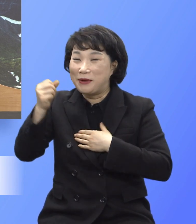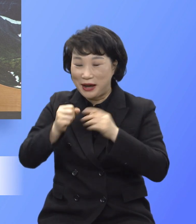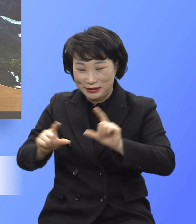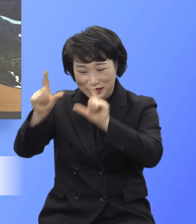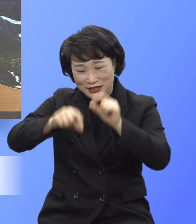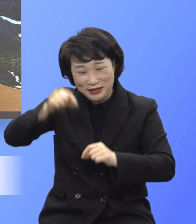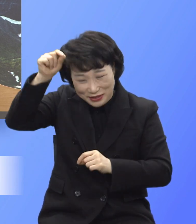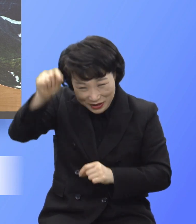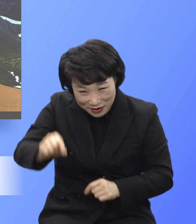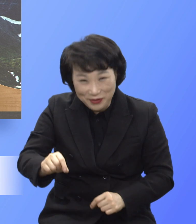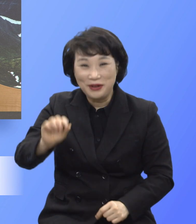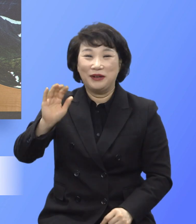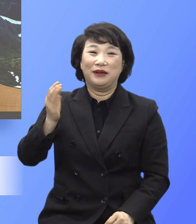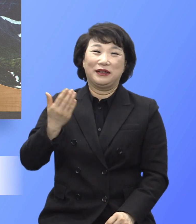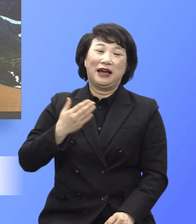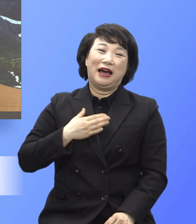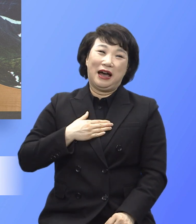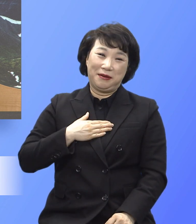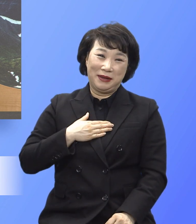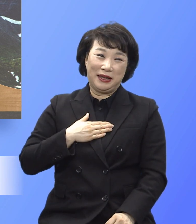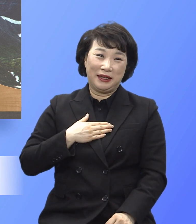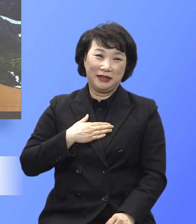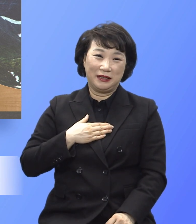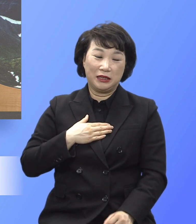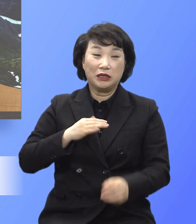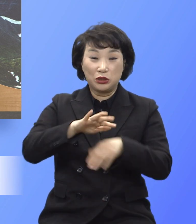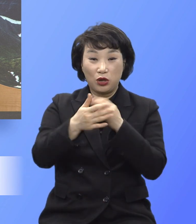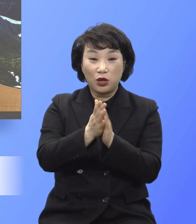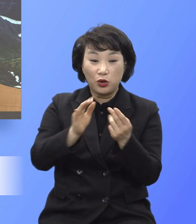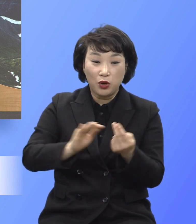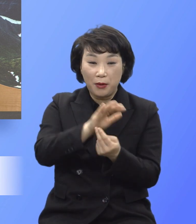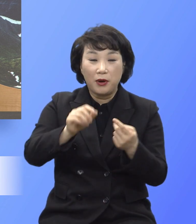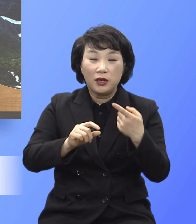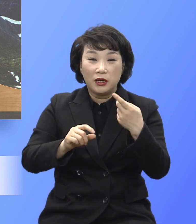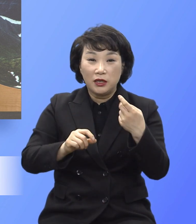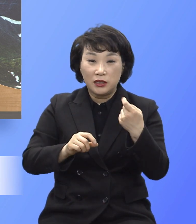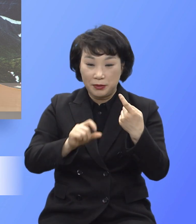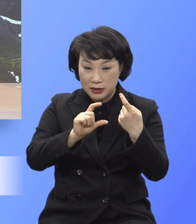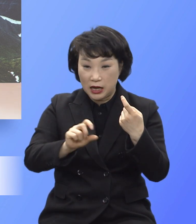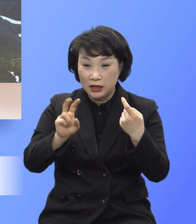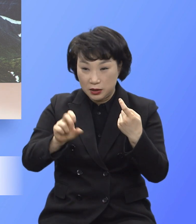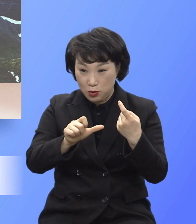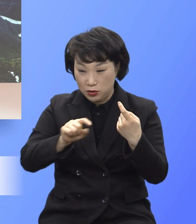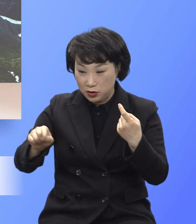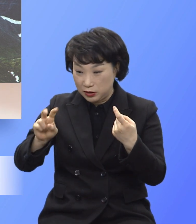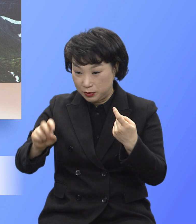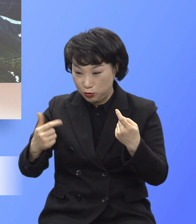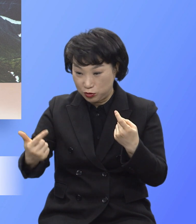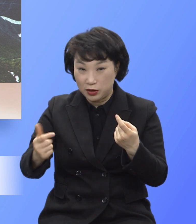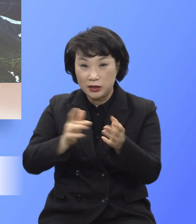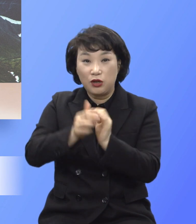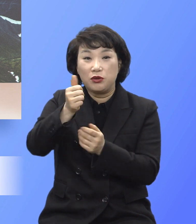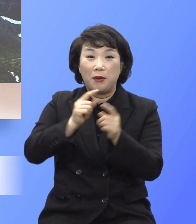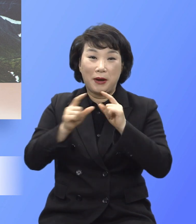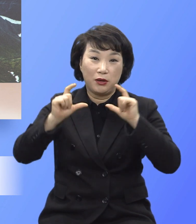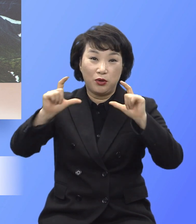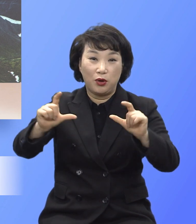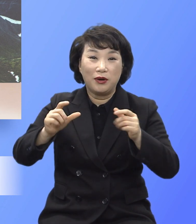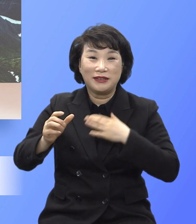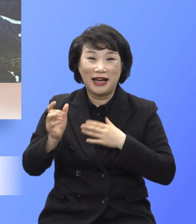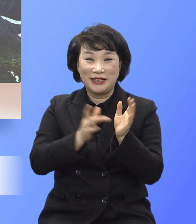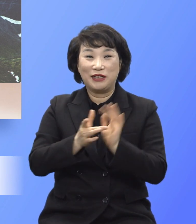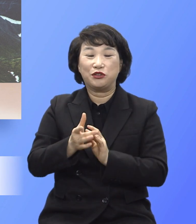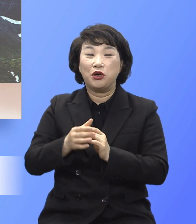영원히 살게 되는 것입니다. 요한복음 11장 25절 26절에 예수께서 가라사대